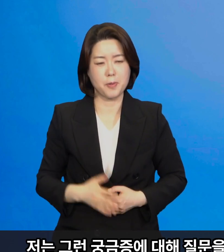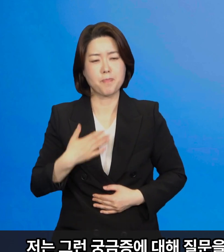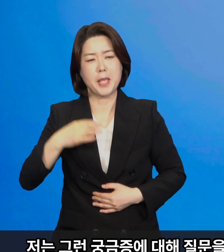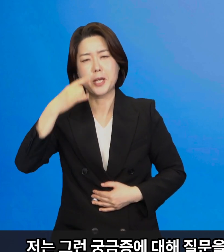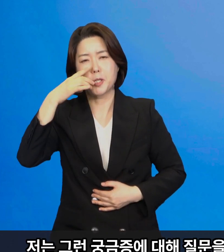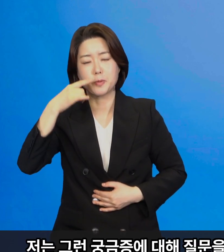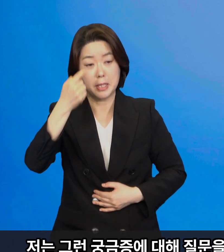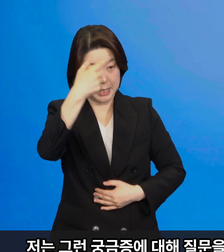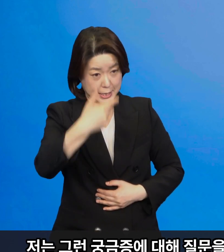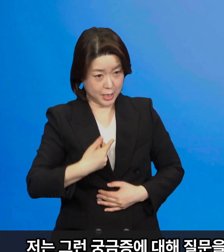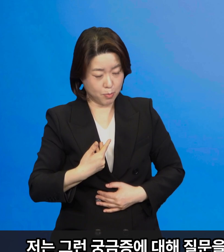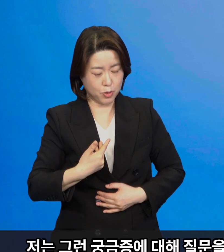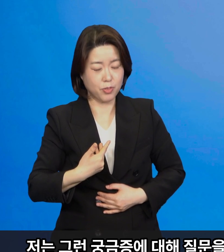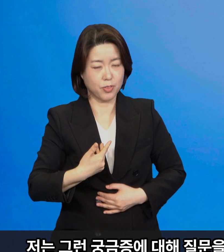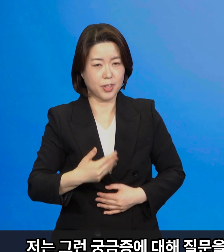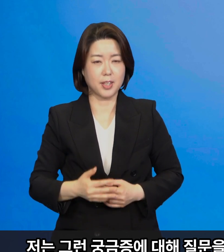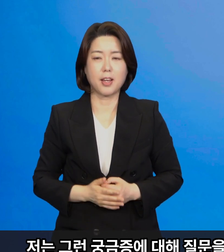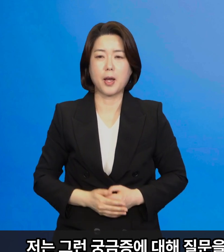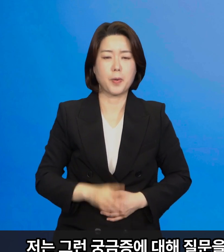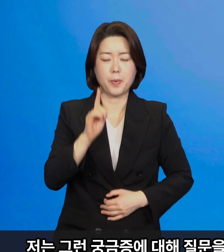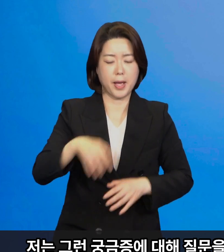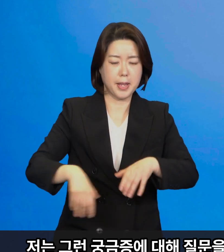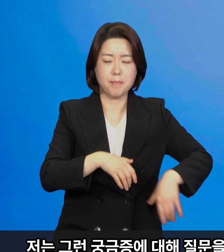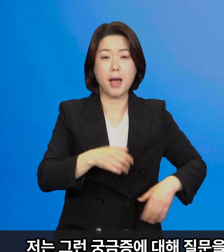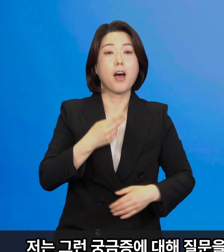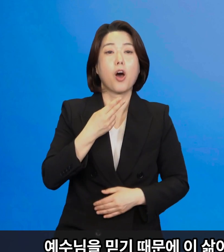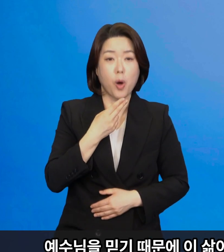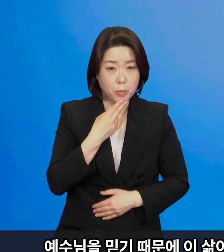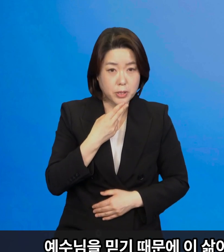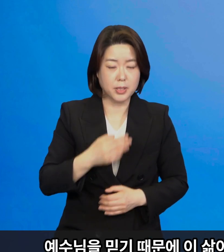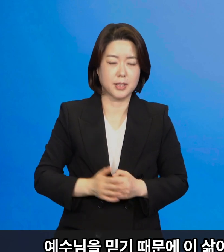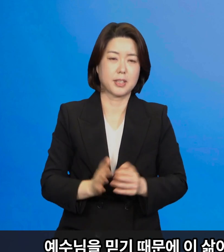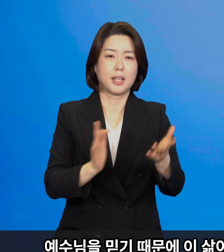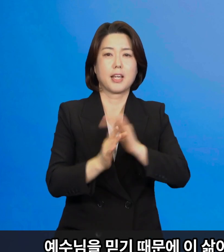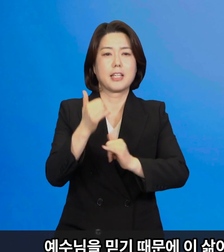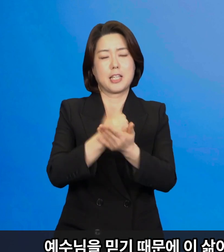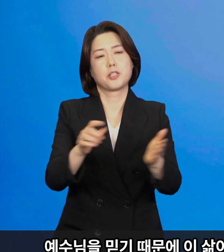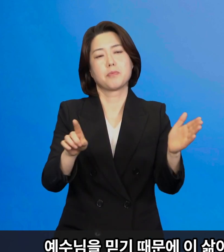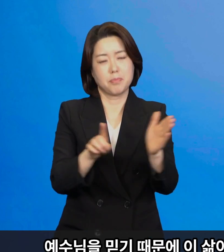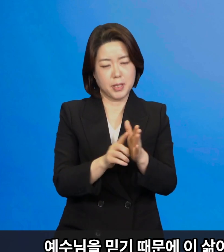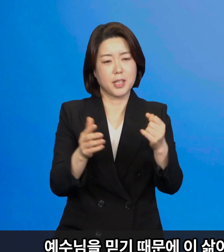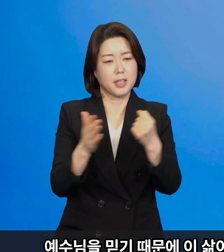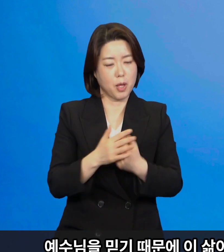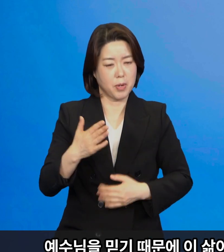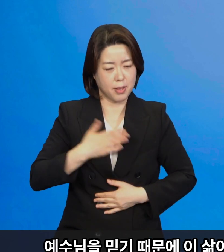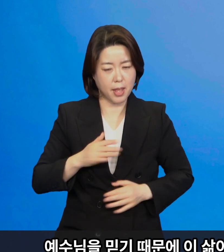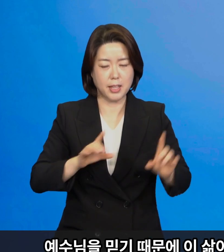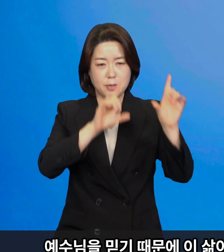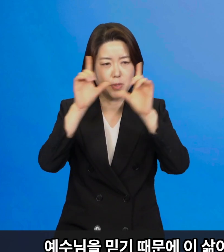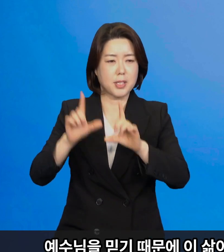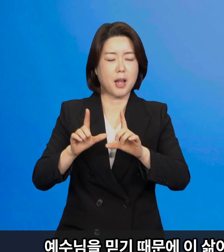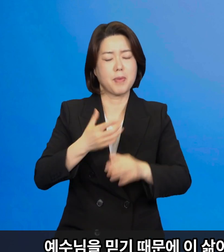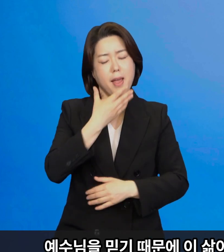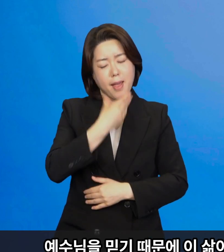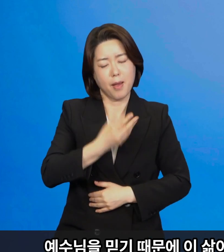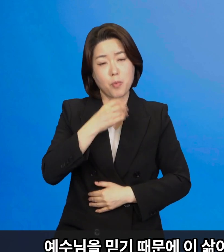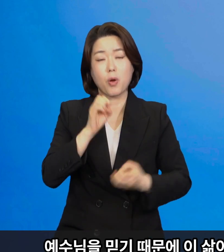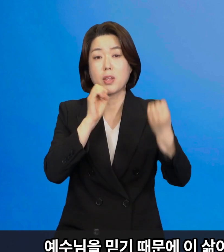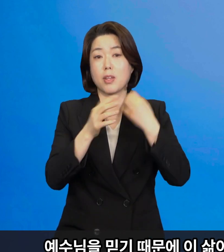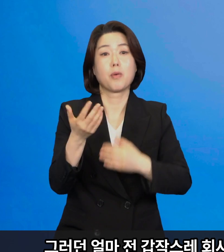대해 질문을 받을 때마다 한치의 망설임도 없이 예수님을 믿기 때문에 이 삶이 너무 행복하다고